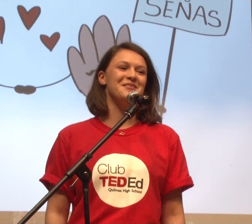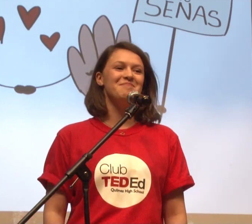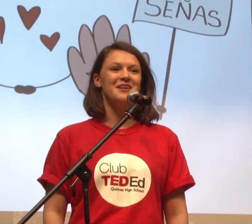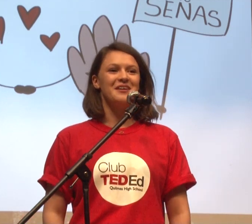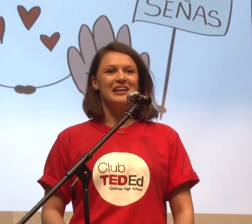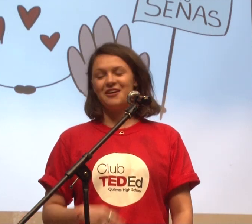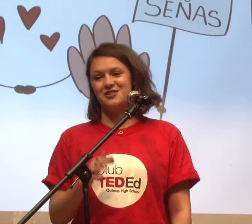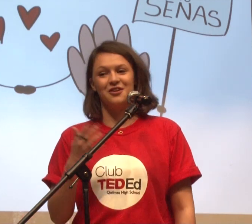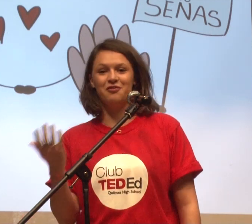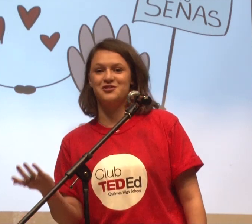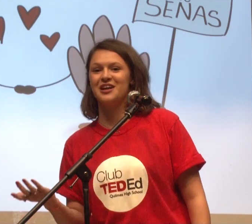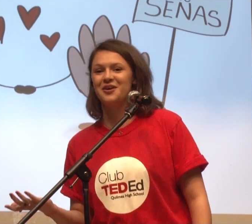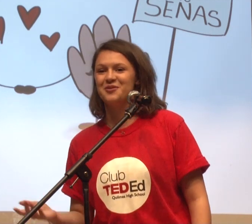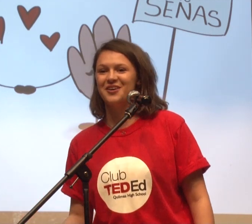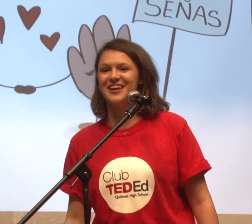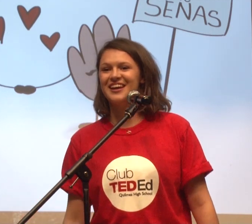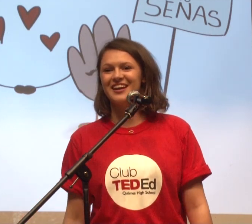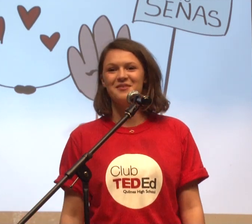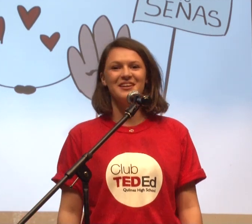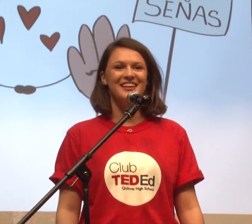las cosas no funcionan como uno quiere realmente.